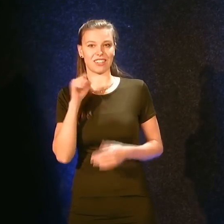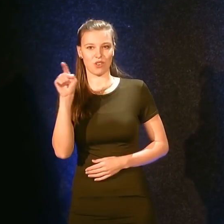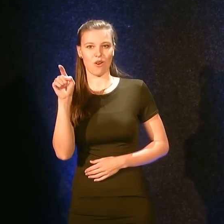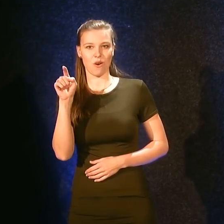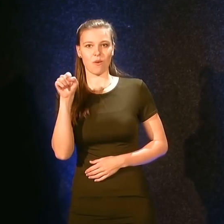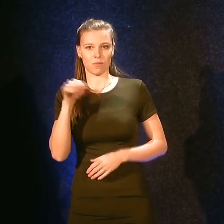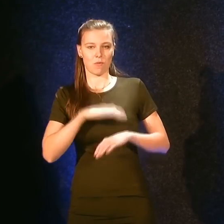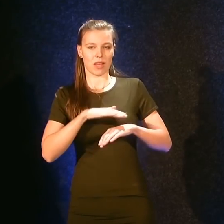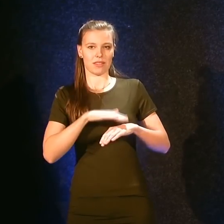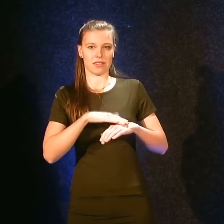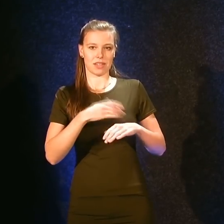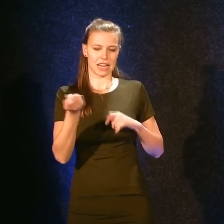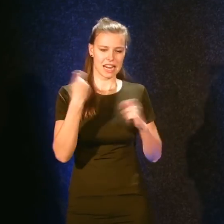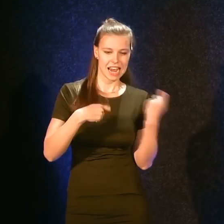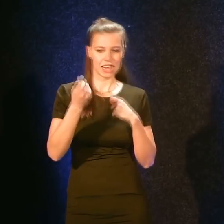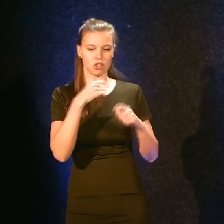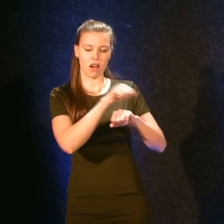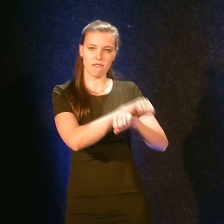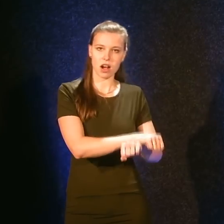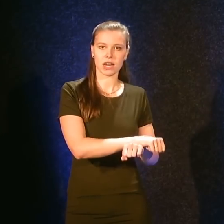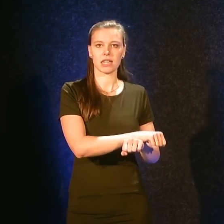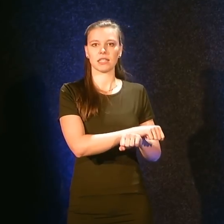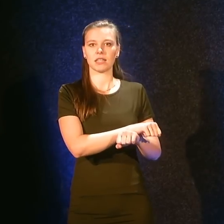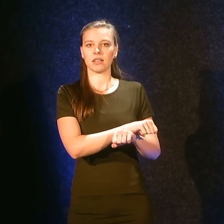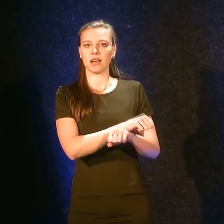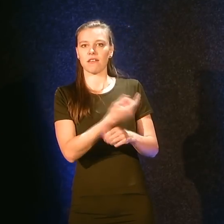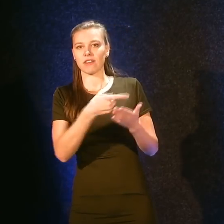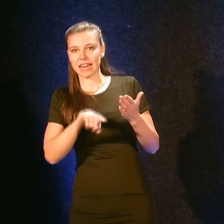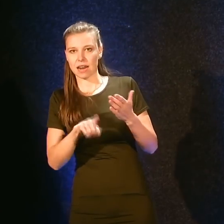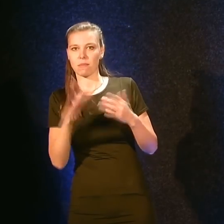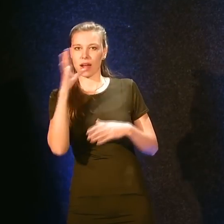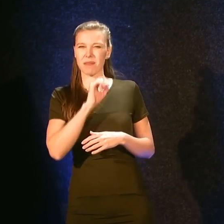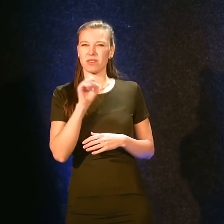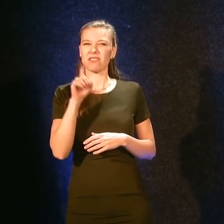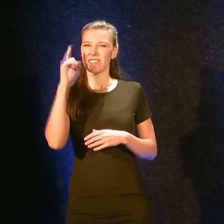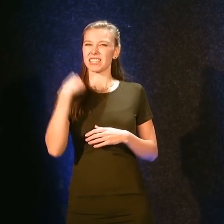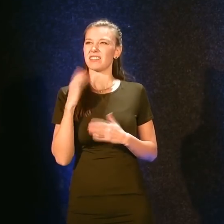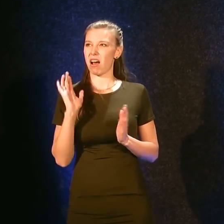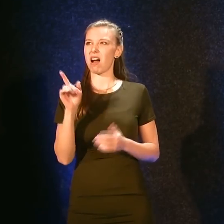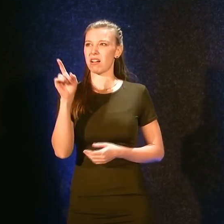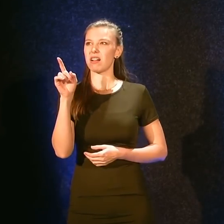dat hij gegezeld was. Op die momenten dat hij verkeerd begrepen was. Hij wist het.